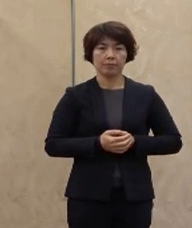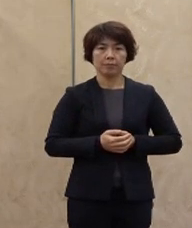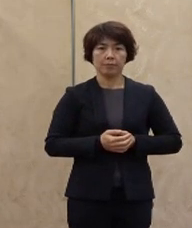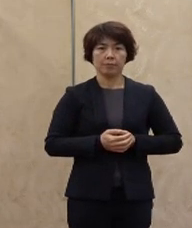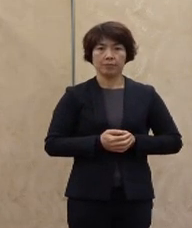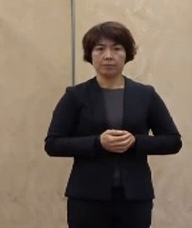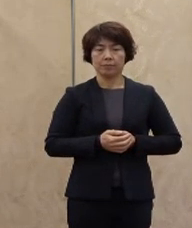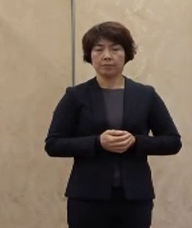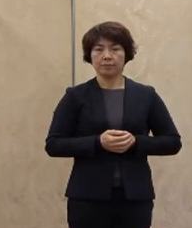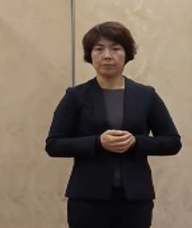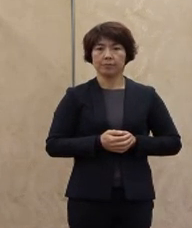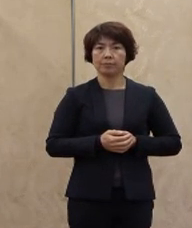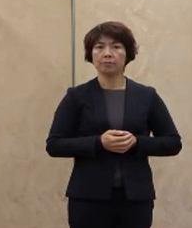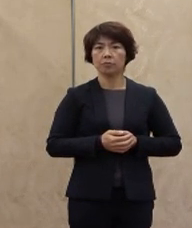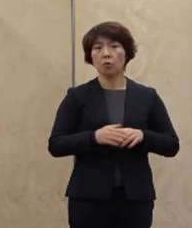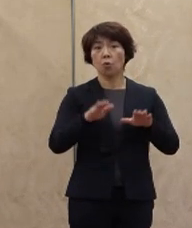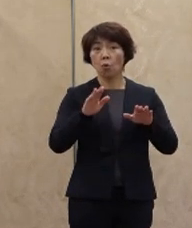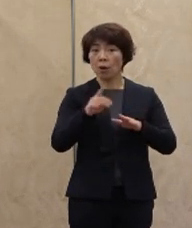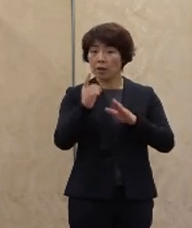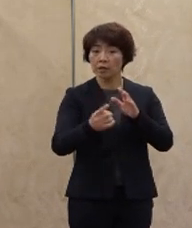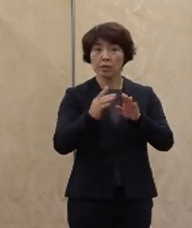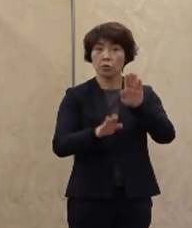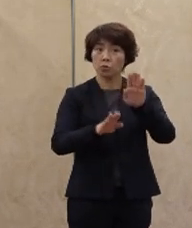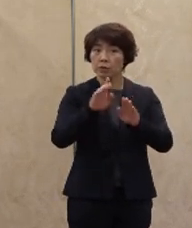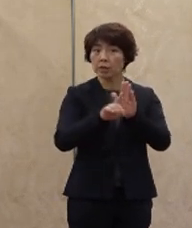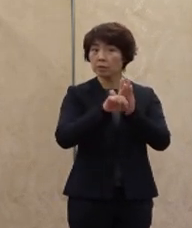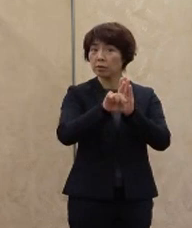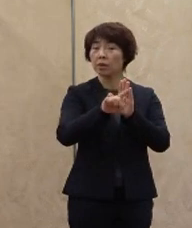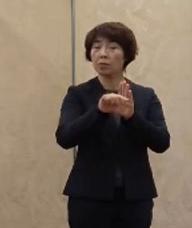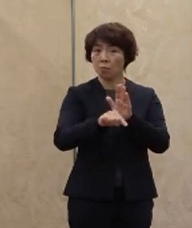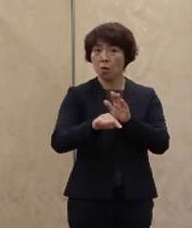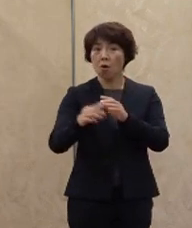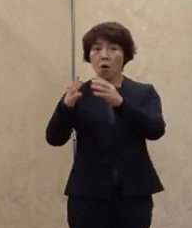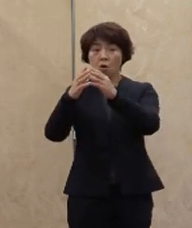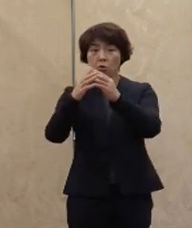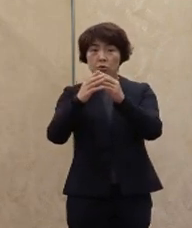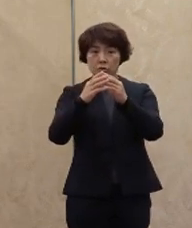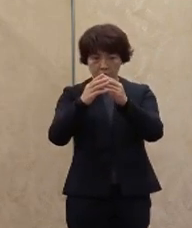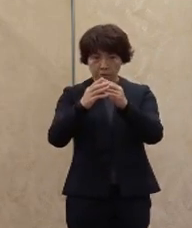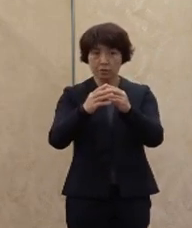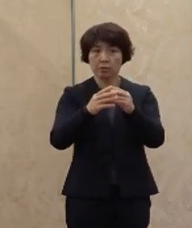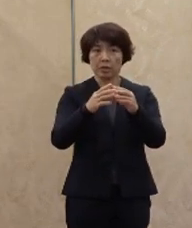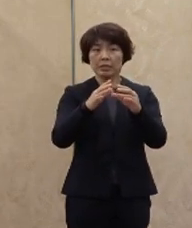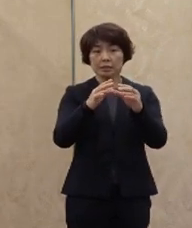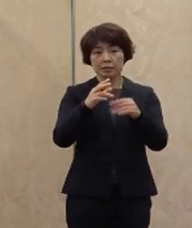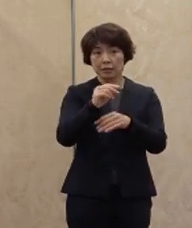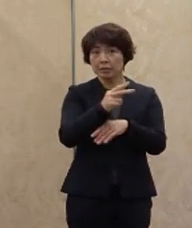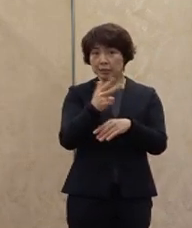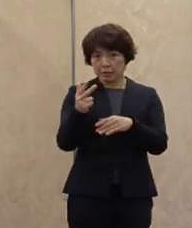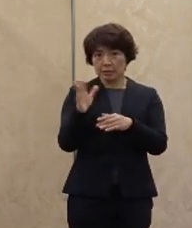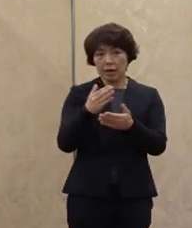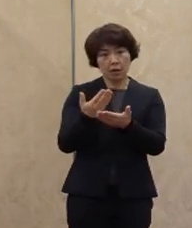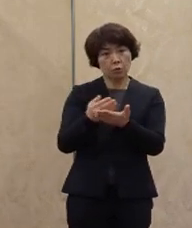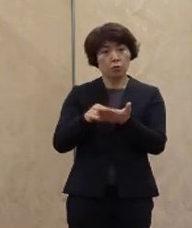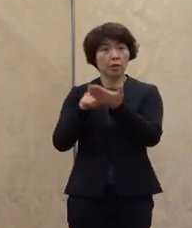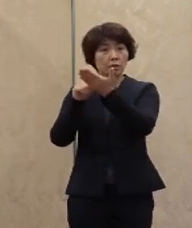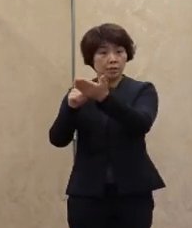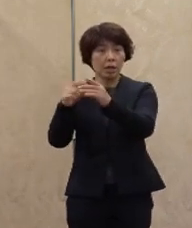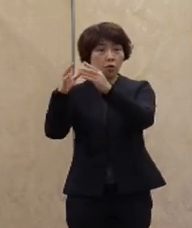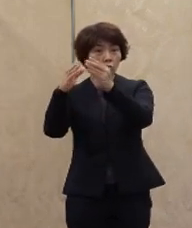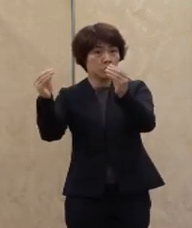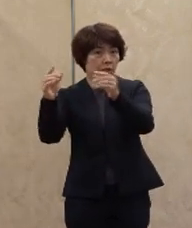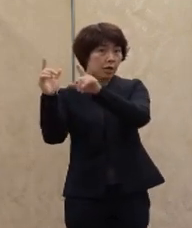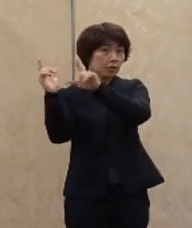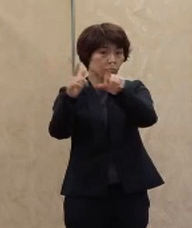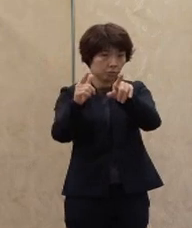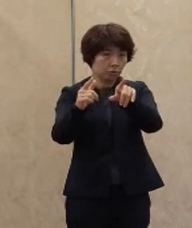ので、今回緊急事態宣言も知事から要請して国が出すみたいなのになってますけども、そこはもう国の方も